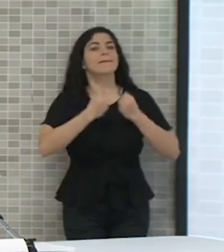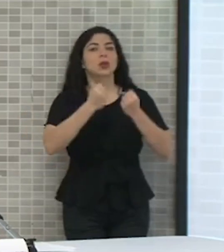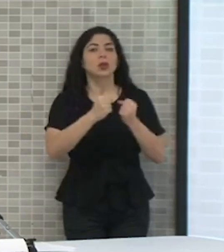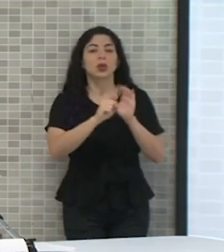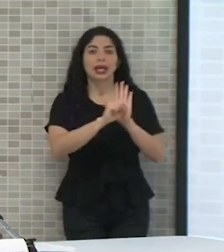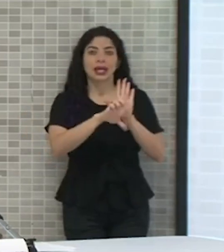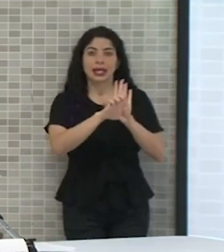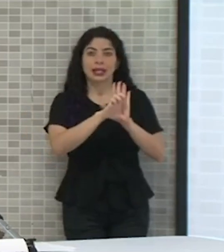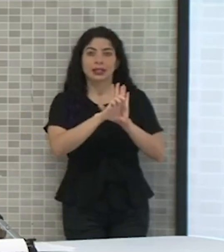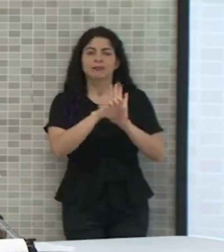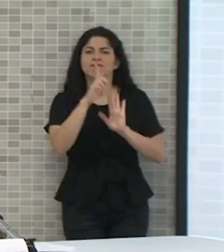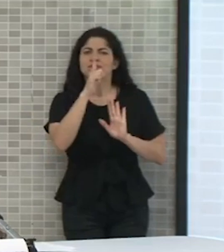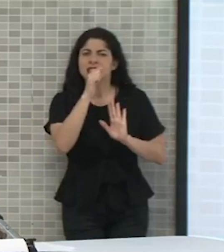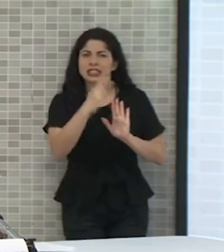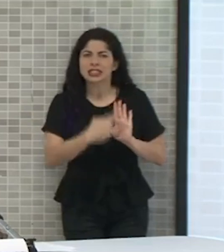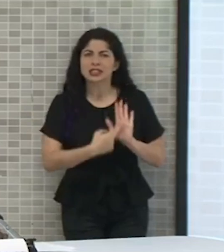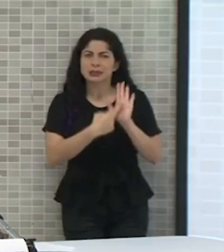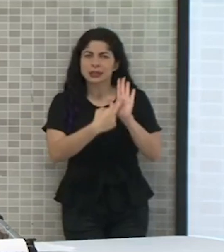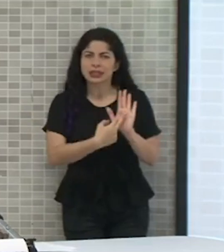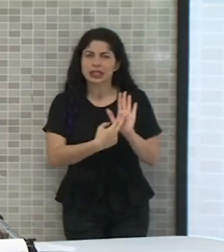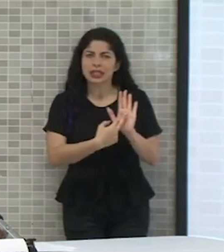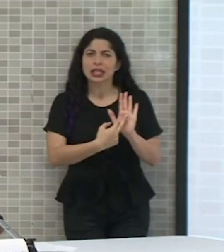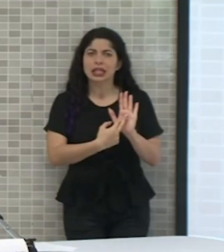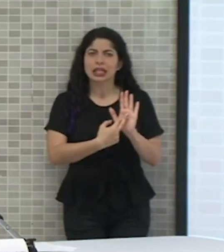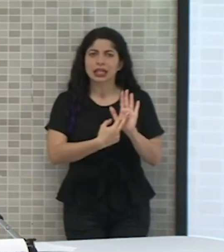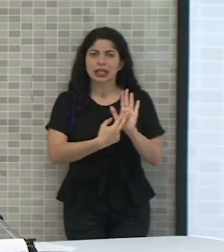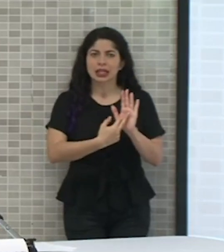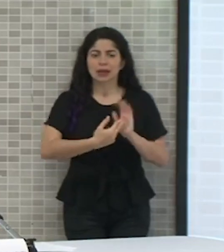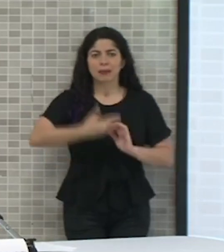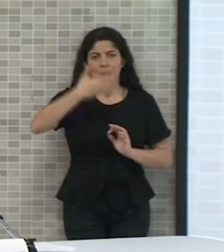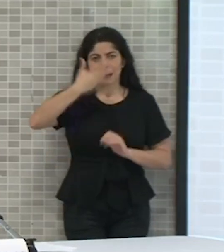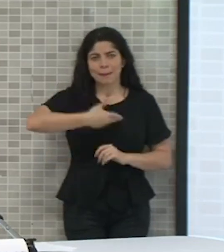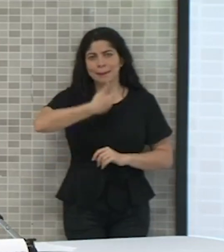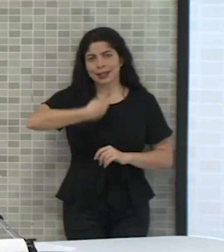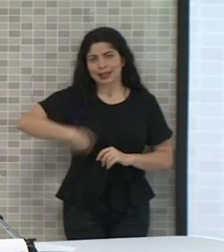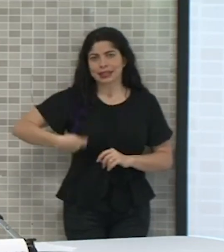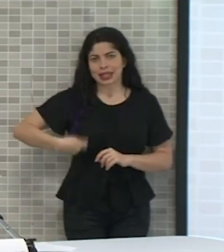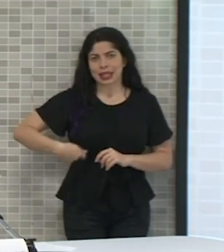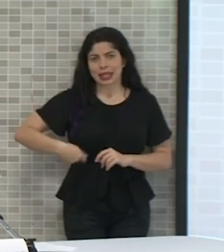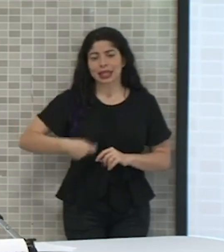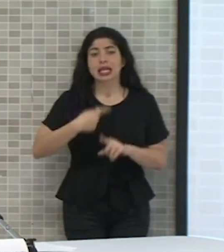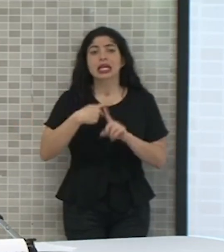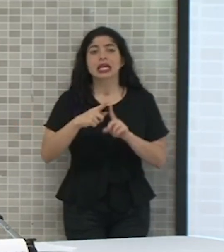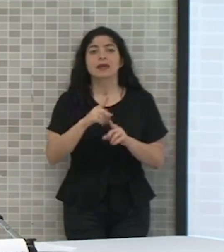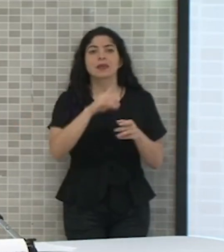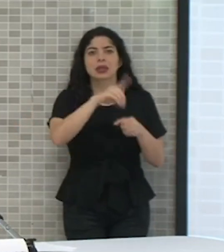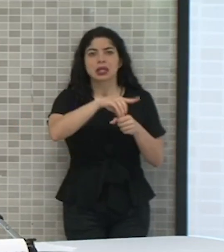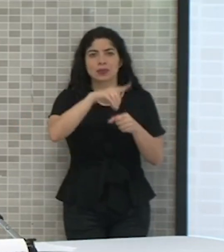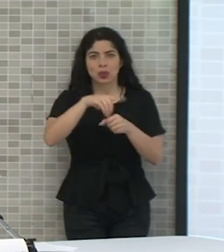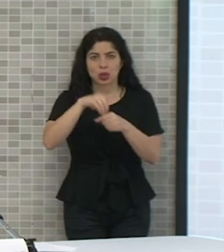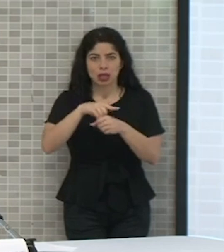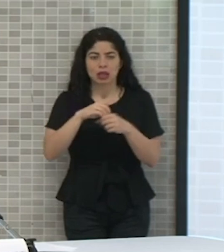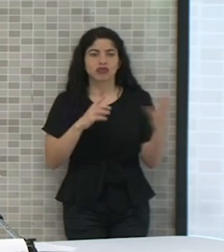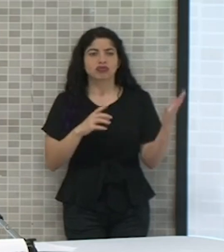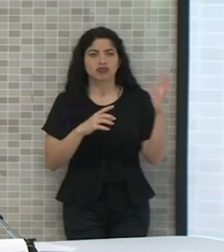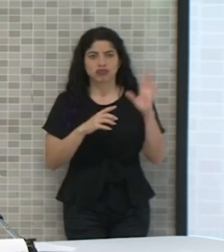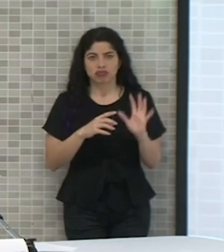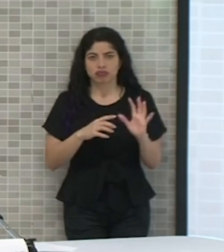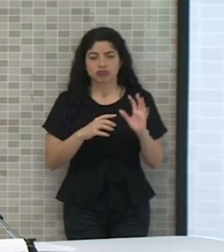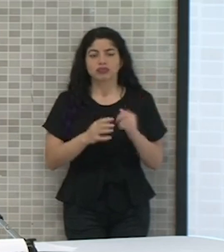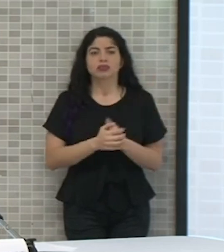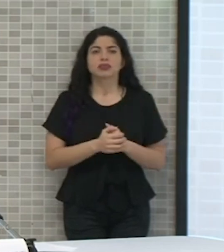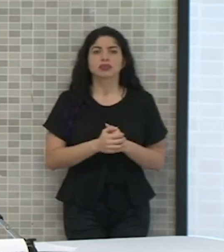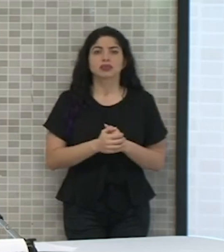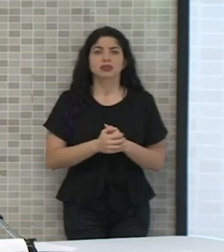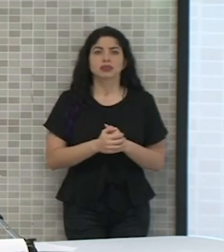Legislativo, representado por su presidente y varios diputados y